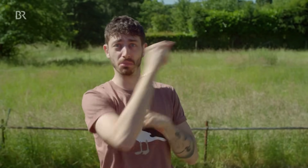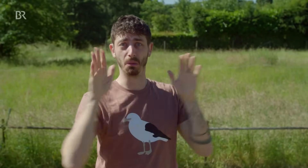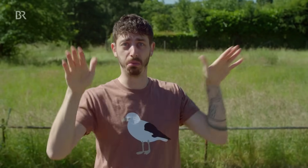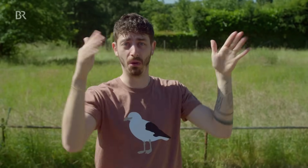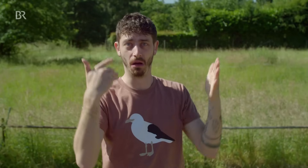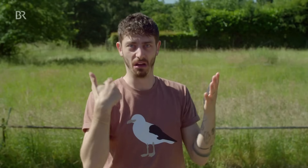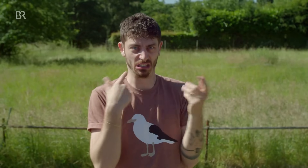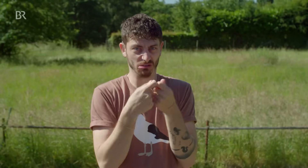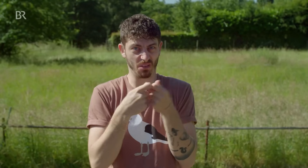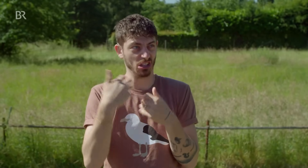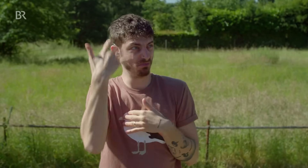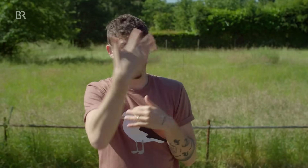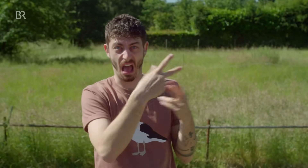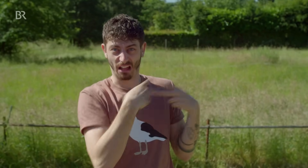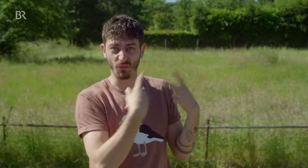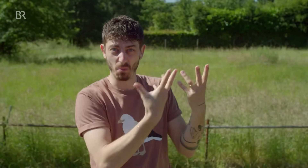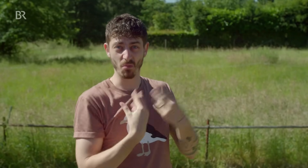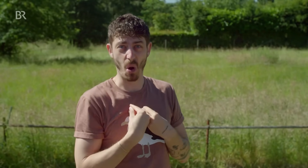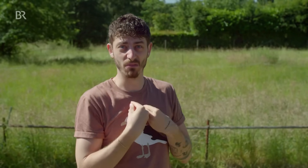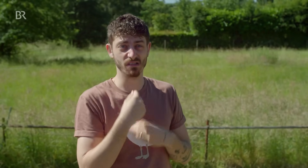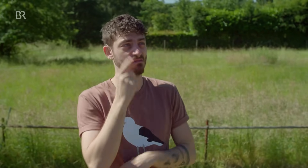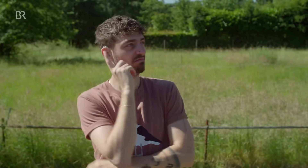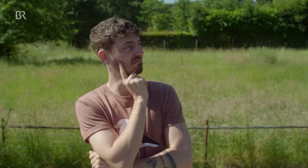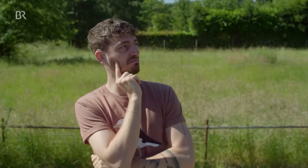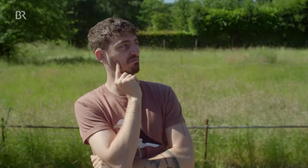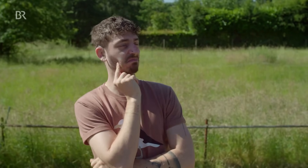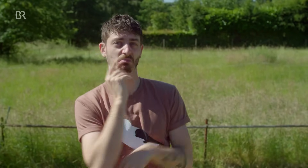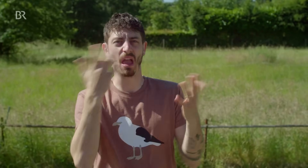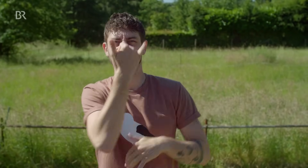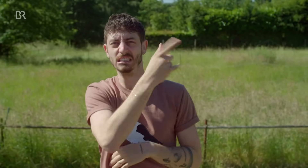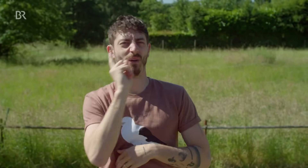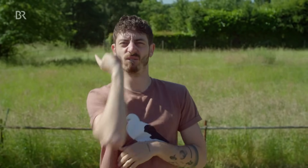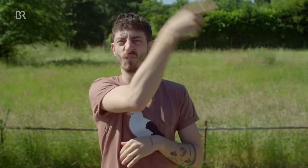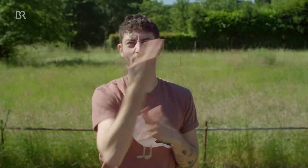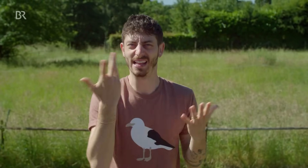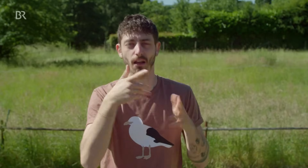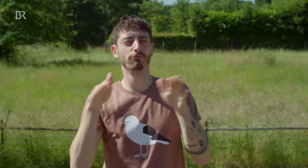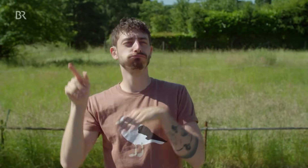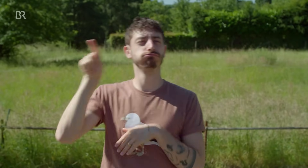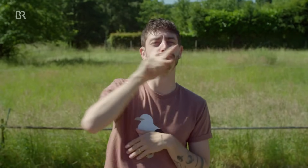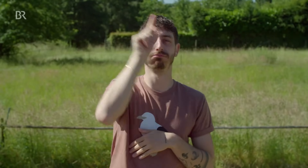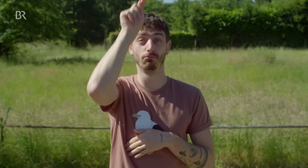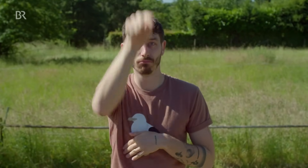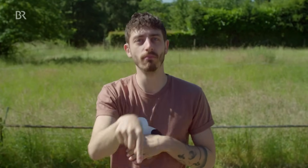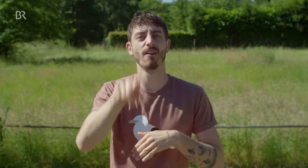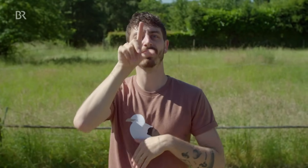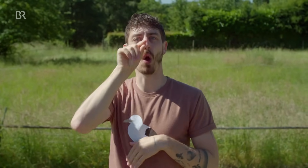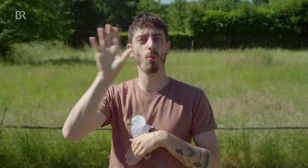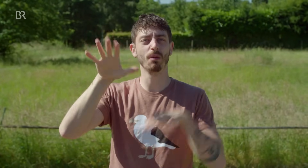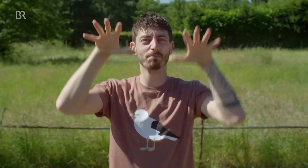Lösung meiner Quizfrage drin. Jetzt ist sie damit weggeflattert. Ich bin mal gespannt, ob ich später die Antwort zurückbekomme. Sie ist schon auf dem Weg zu